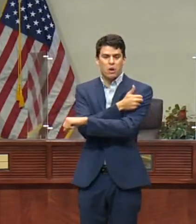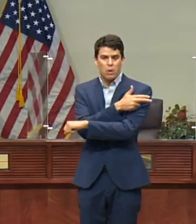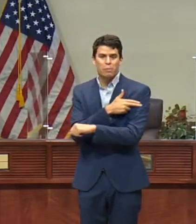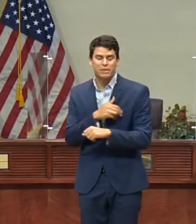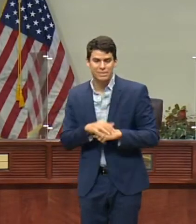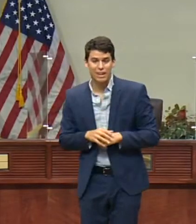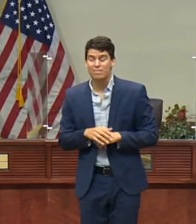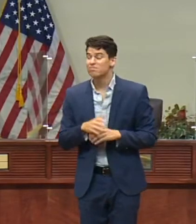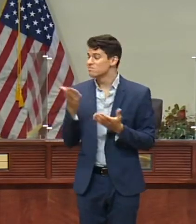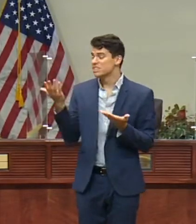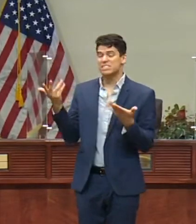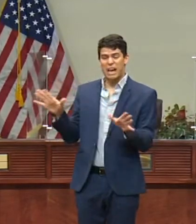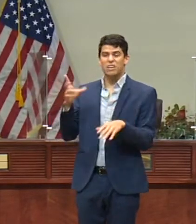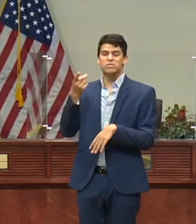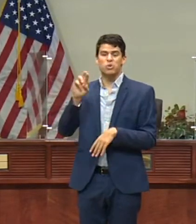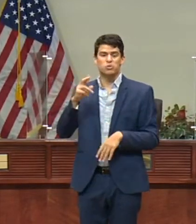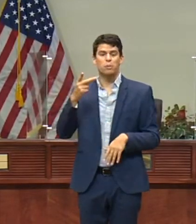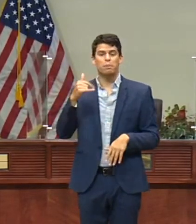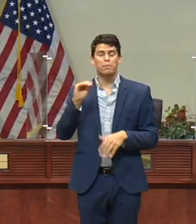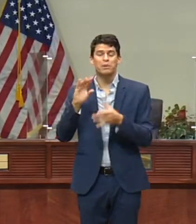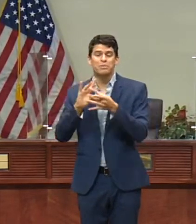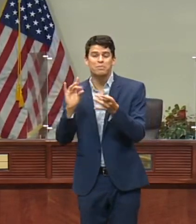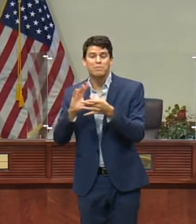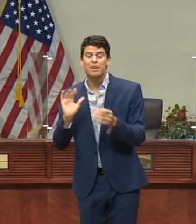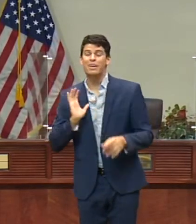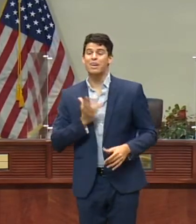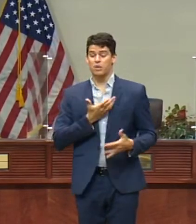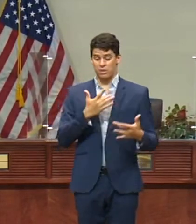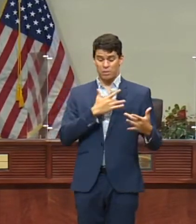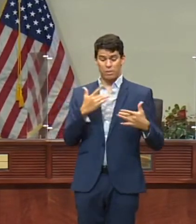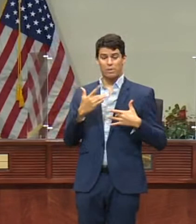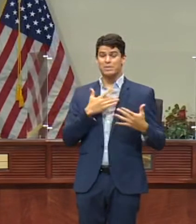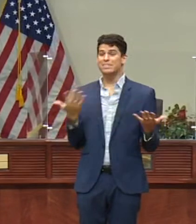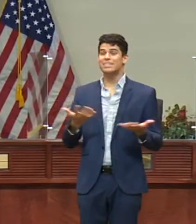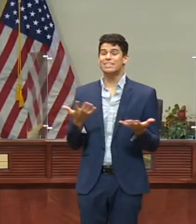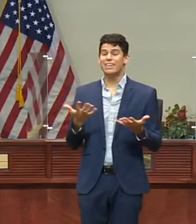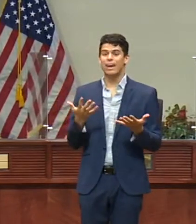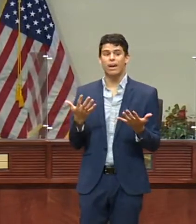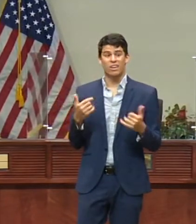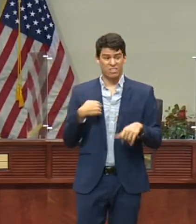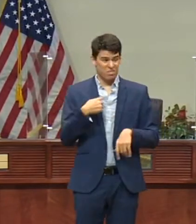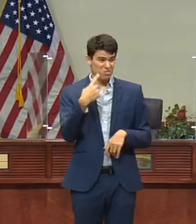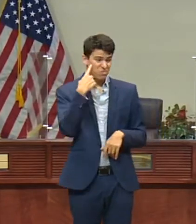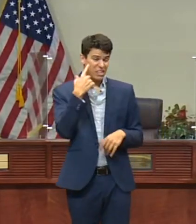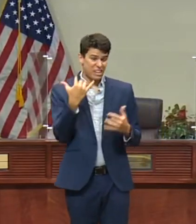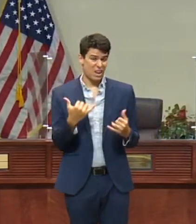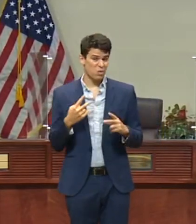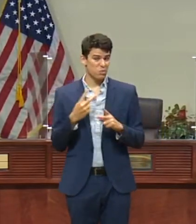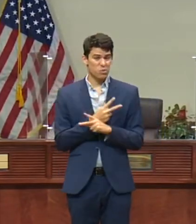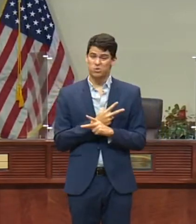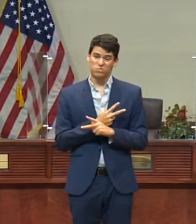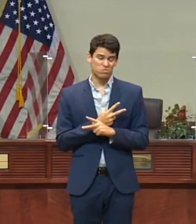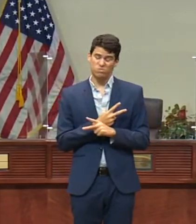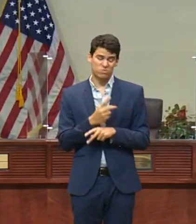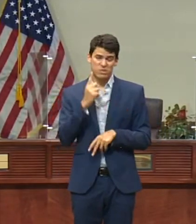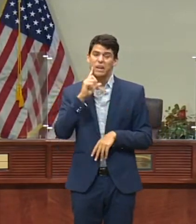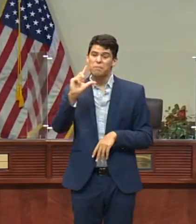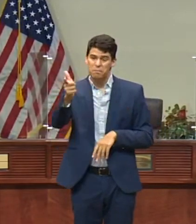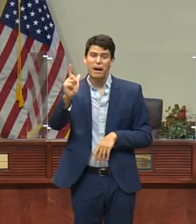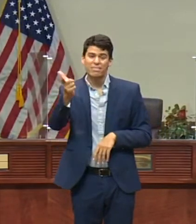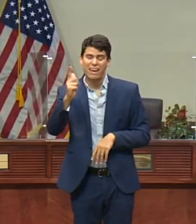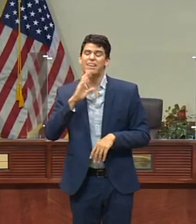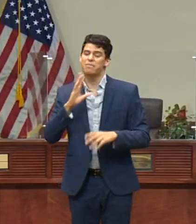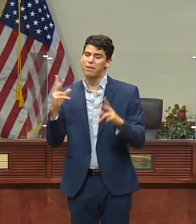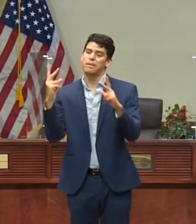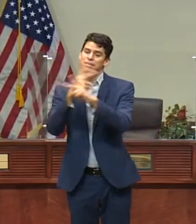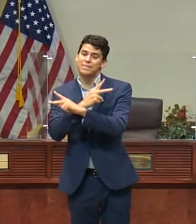decía el doctor Pino, nuestra preocupación es que de pronto ni siquiera estamos en lo peor de esto. Pero también, como dijo el doctor Pino, no es